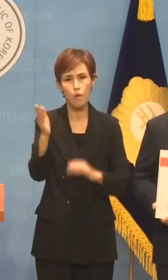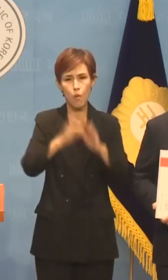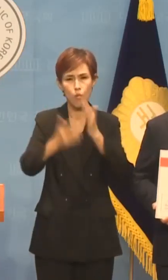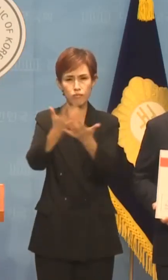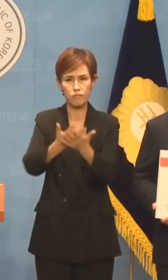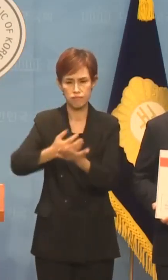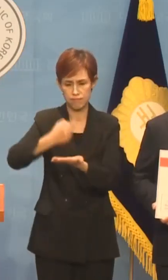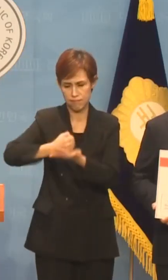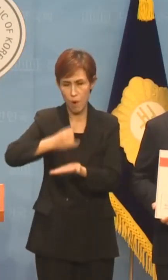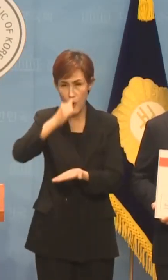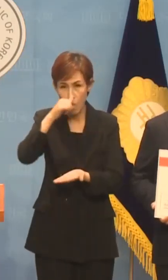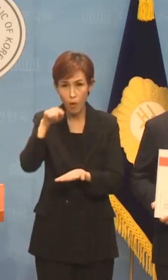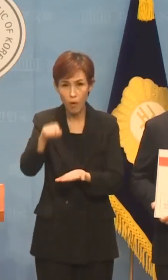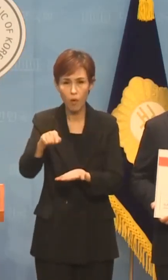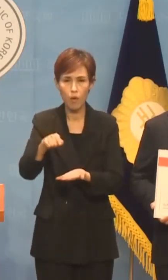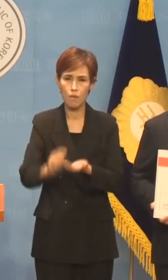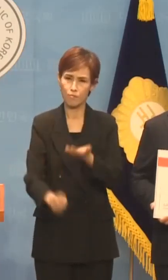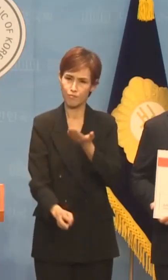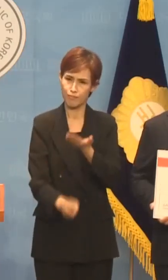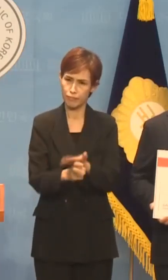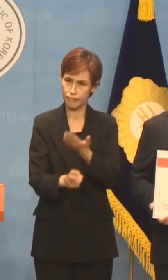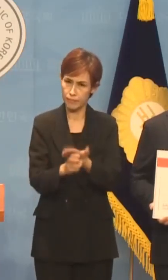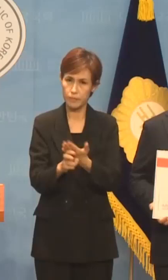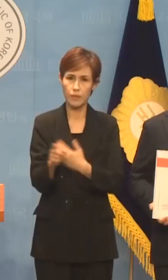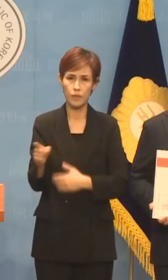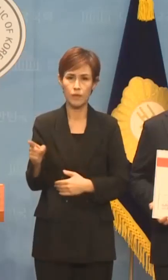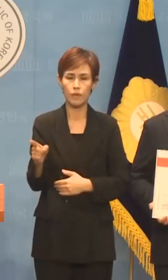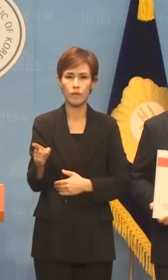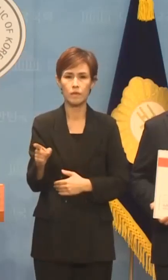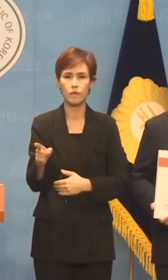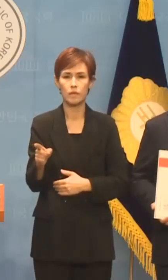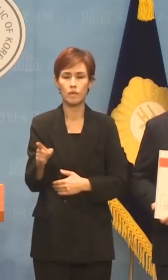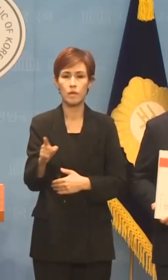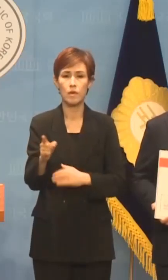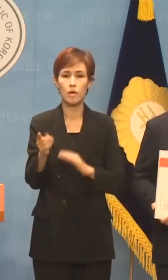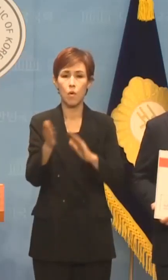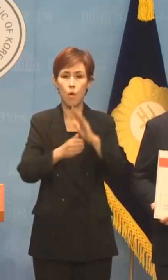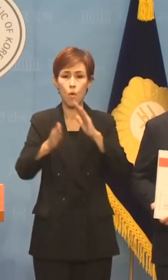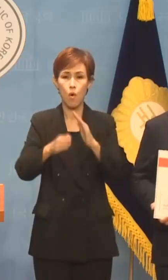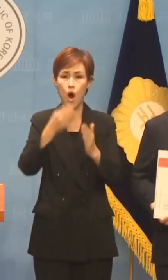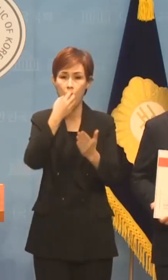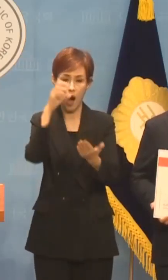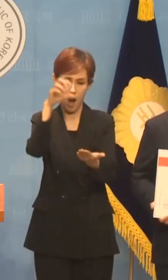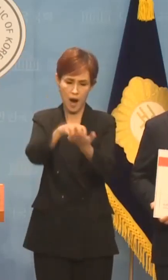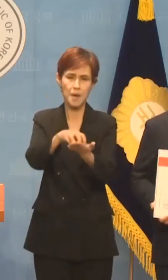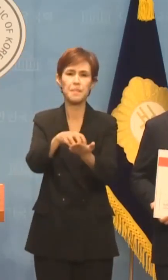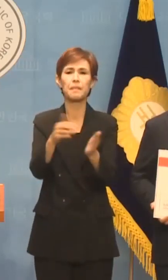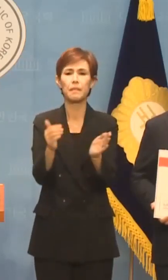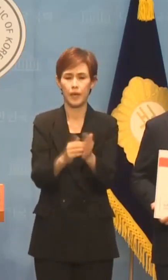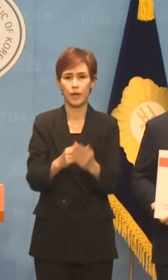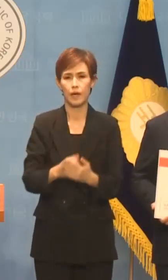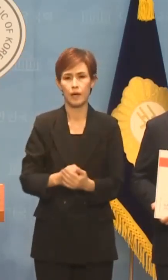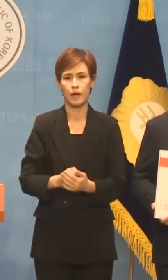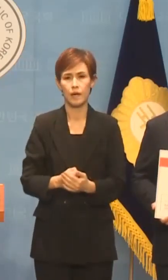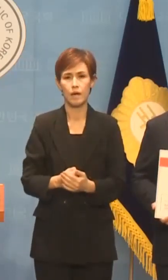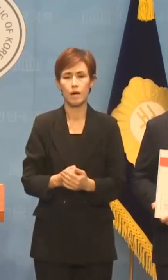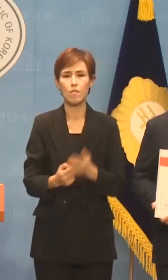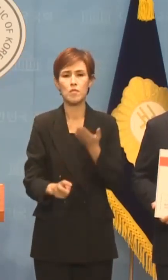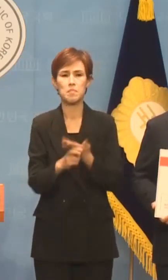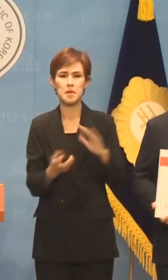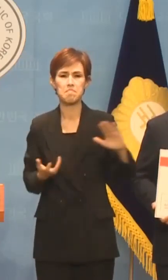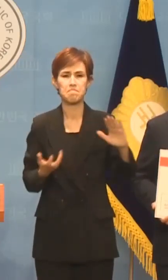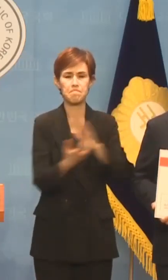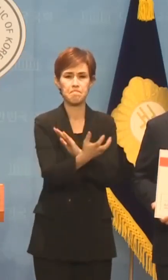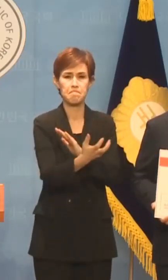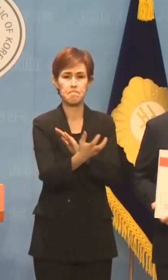사건이며 불법과 비열한 방법으로 관인을 대리 날인 불법 침입을 지시한 최종